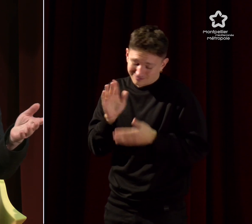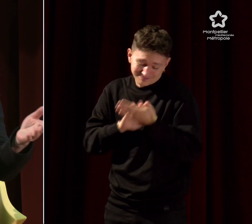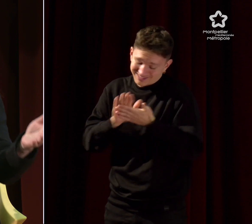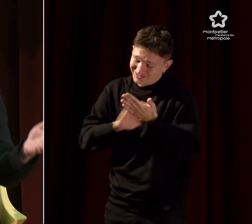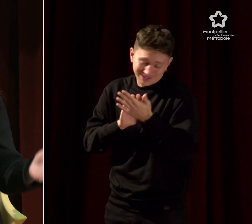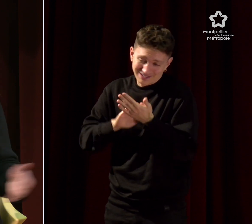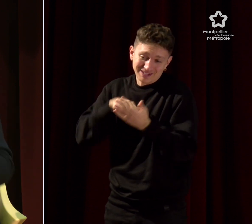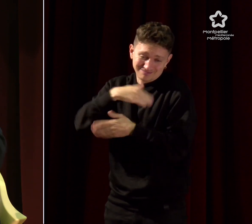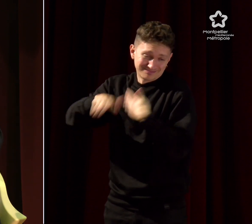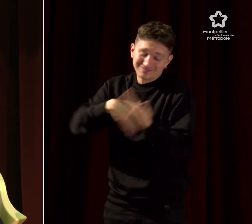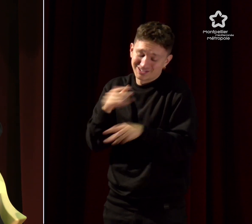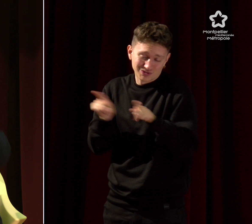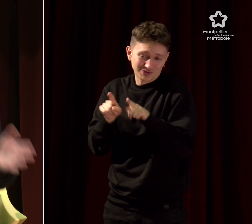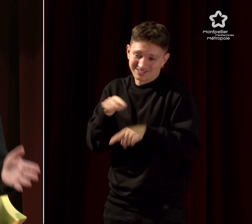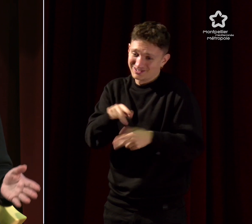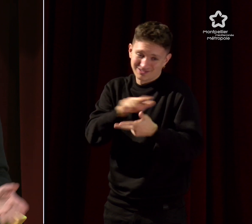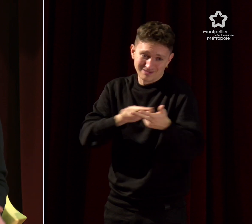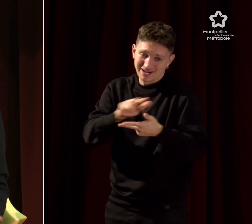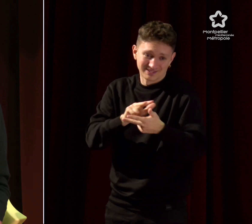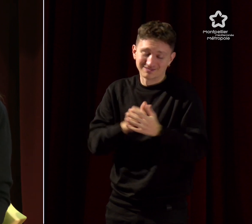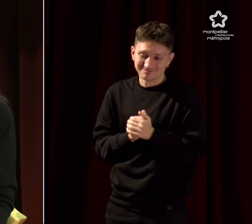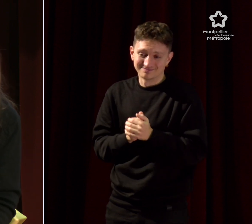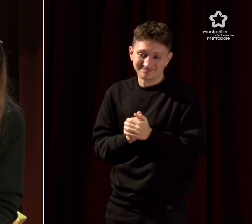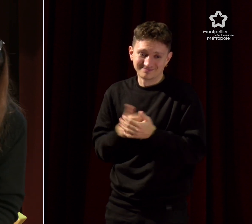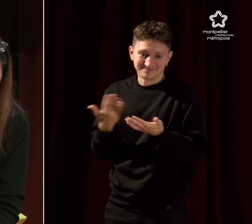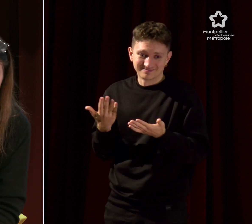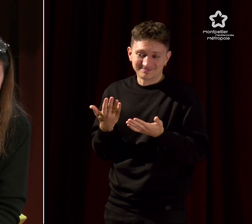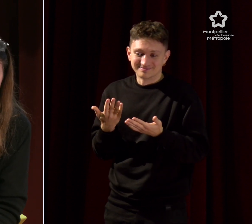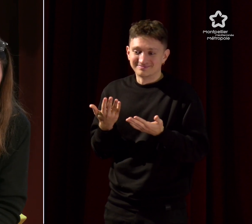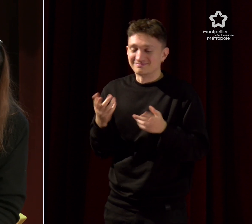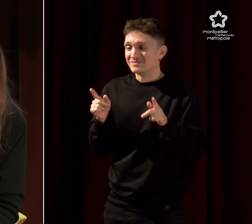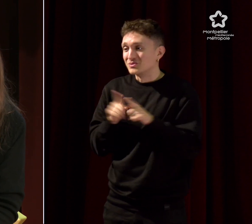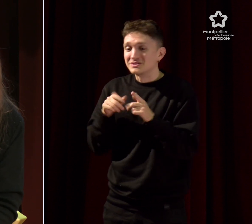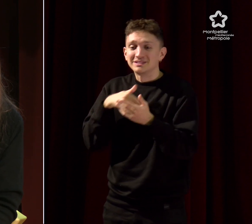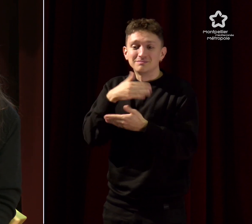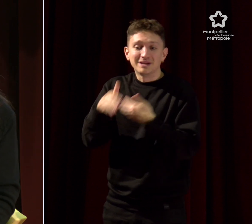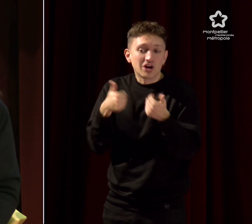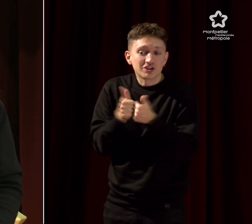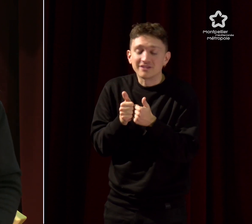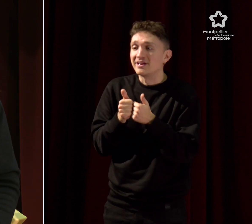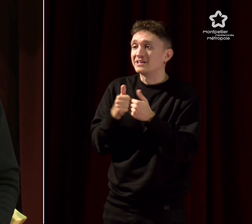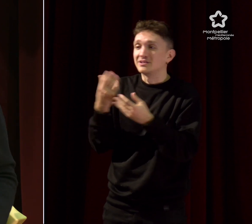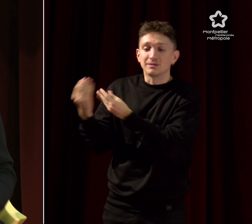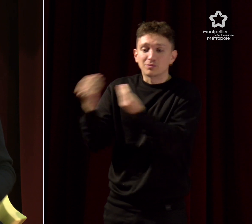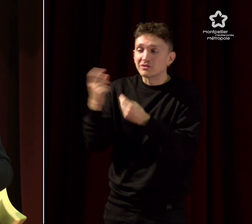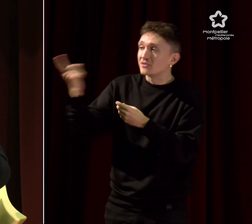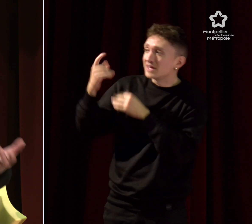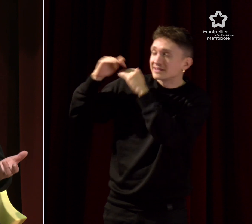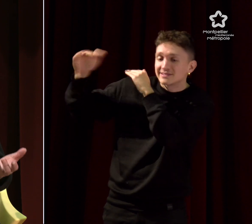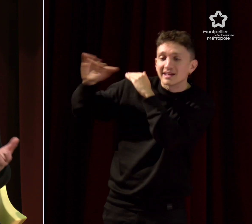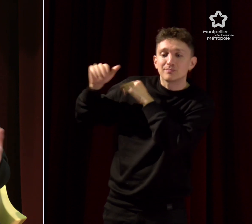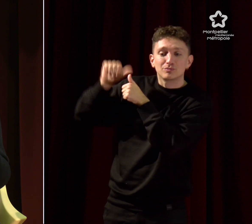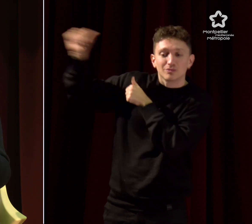d'agriculteurs d'Anatolie, ils sont mélangés pareil avec les peuples des steppes Yamnaya, donc ils ont